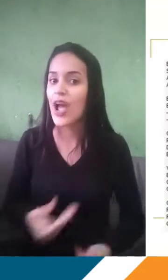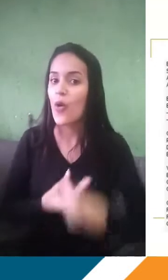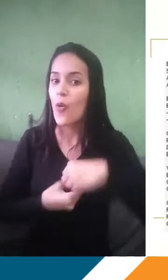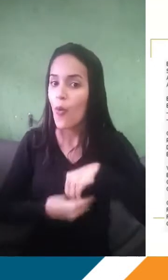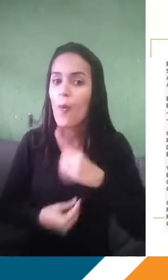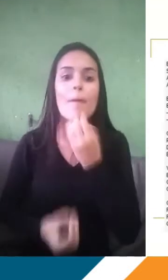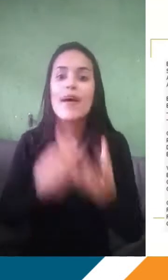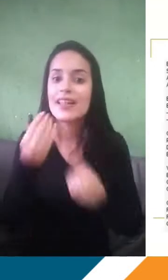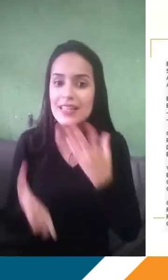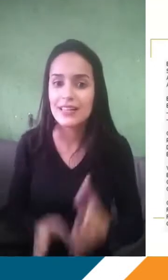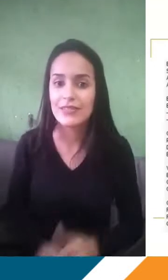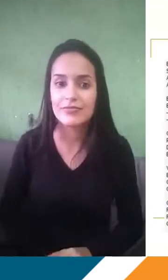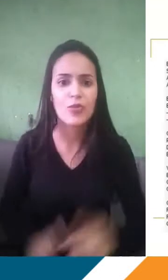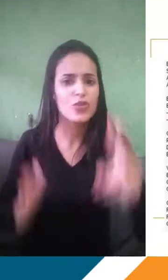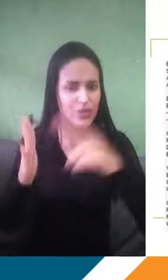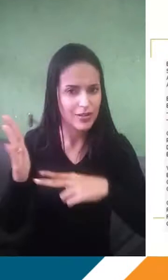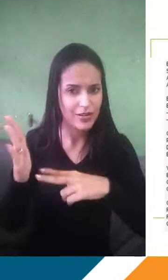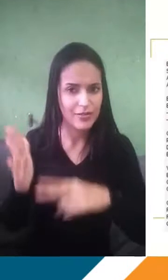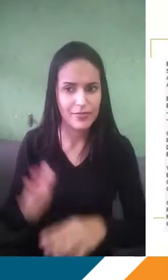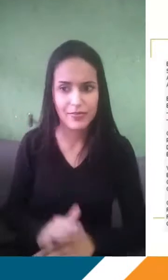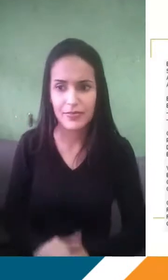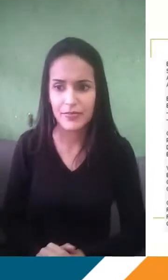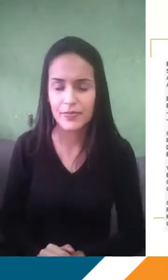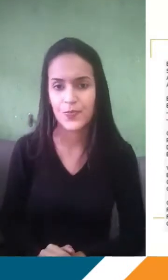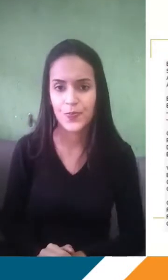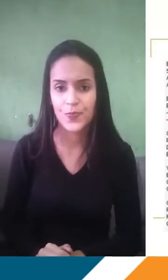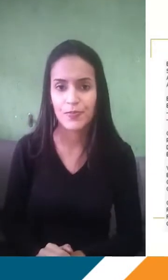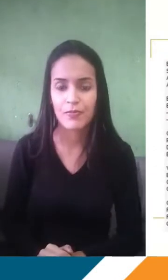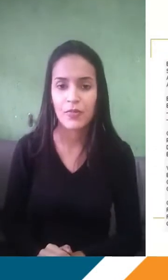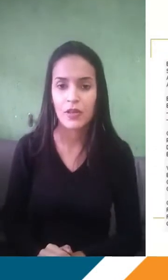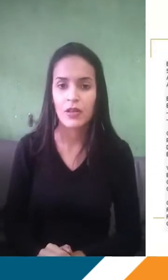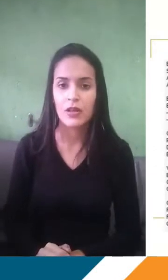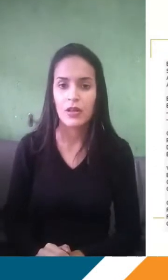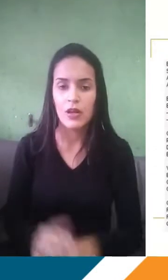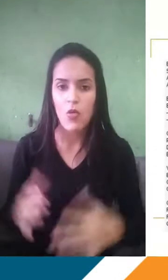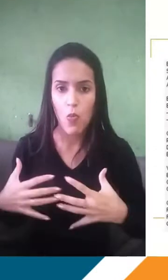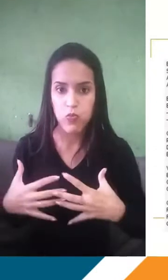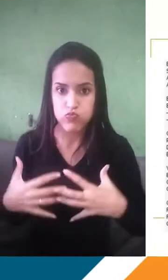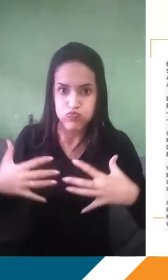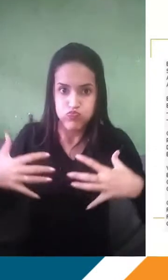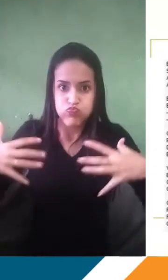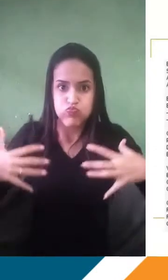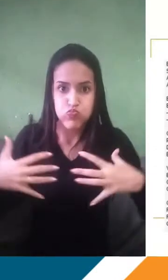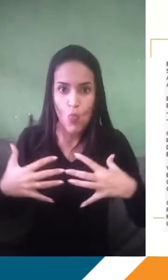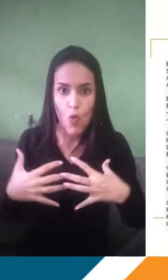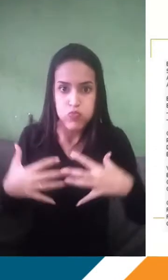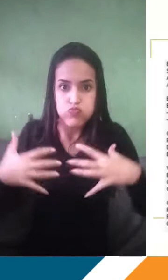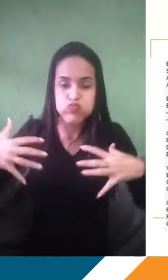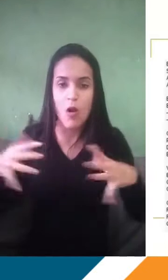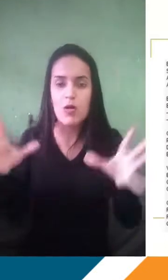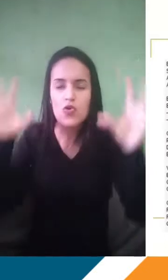isso? Enfurnando os papos, saem da penumbra, ao pulo os sapos, a luz os